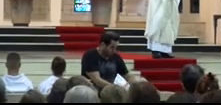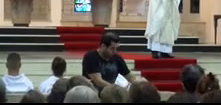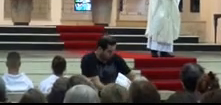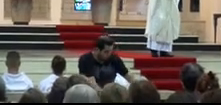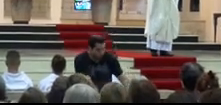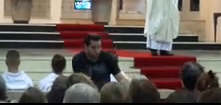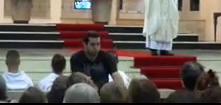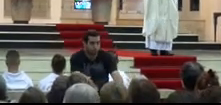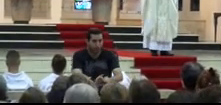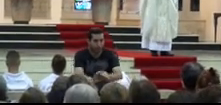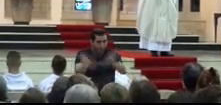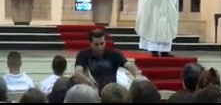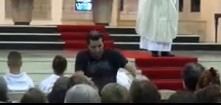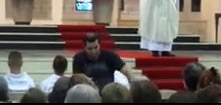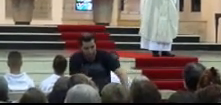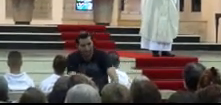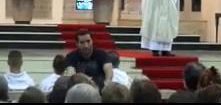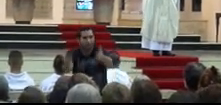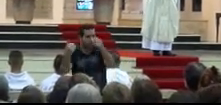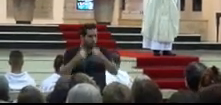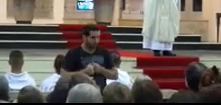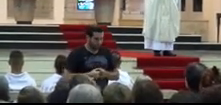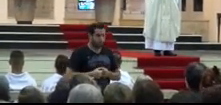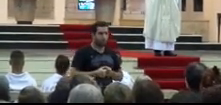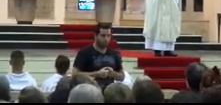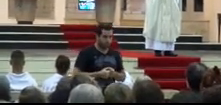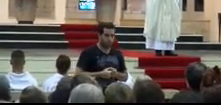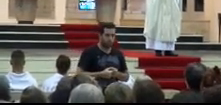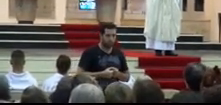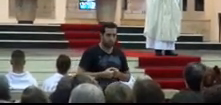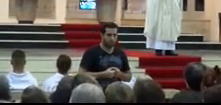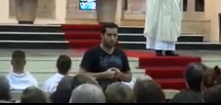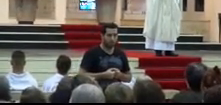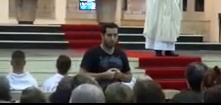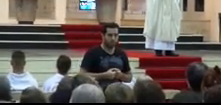e a identidade daquele povo, o povo judeu.